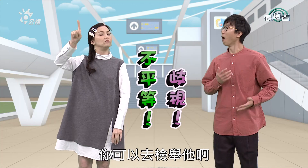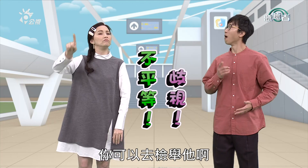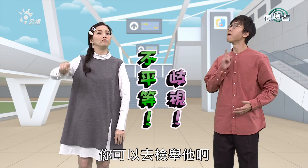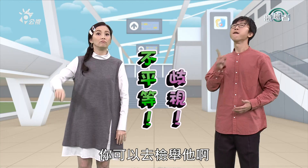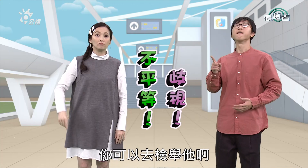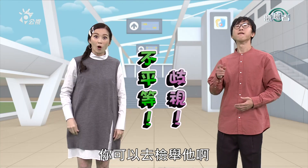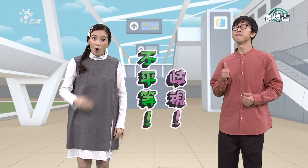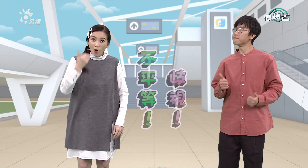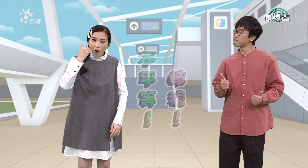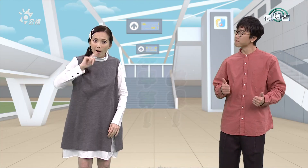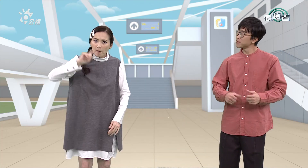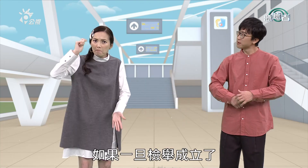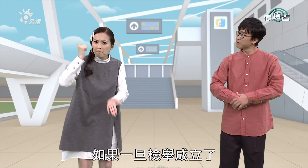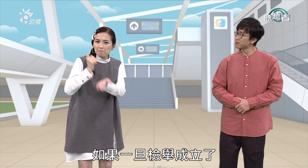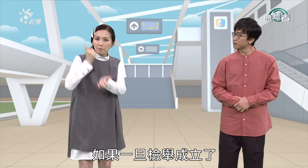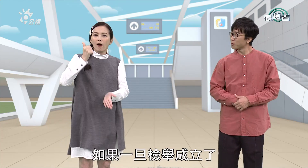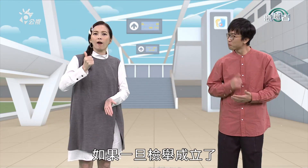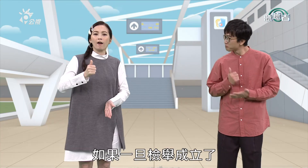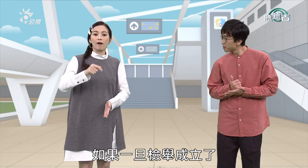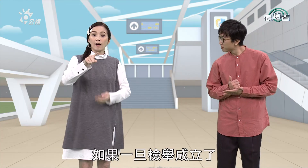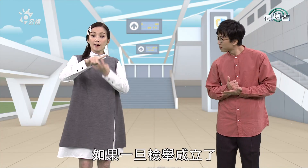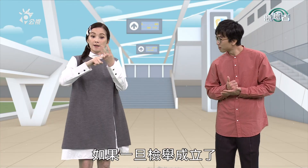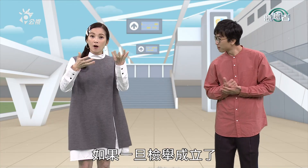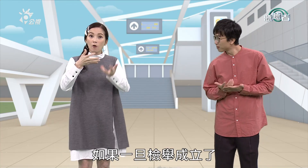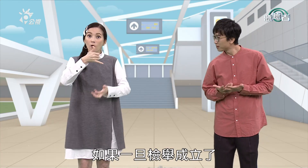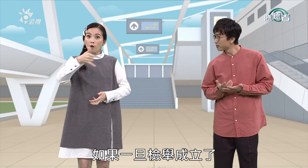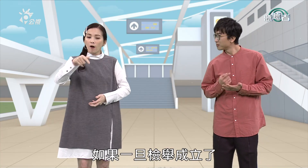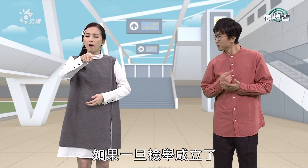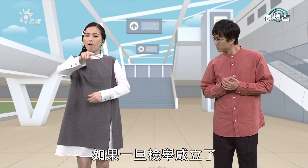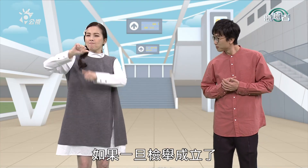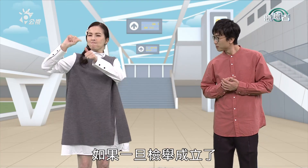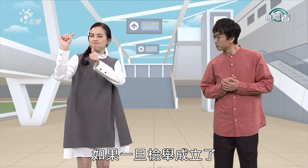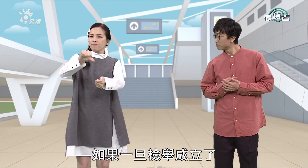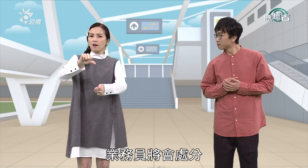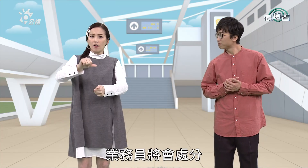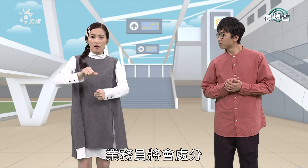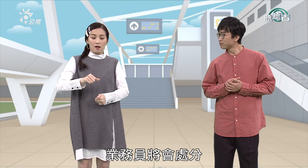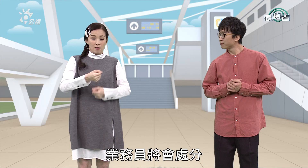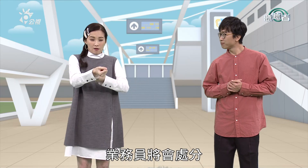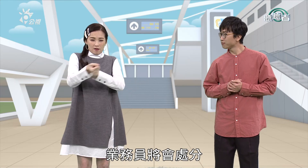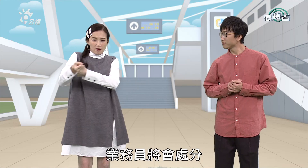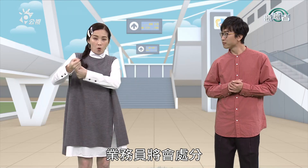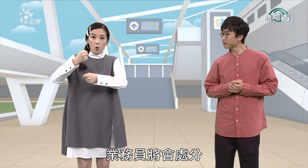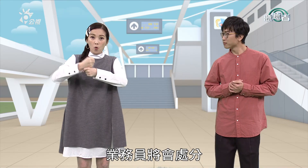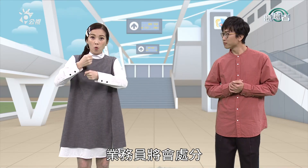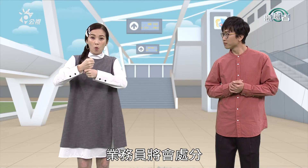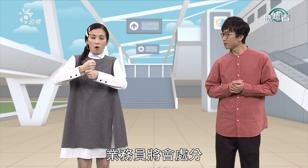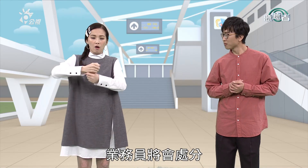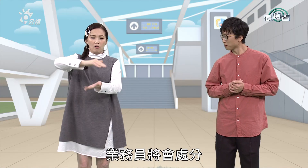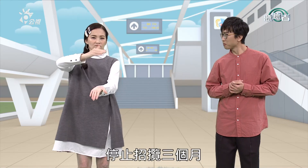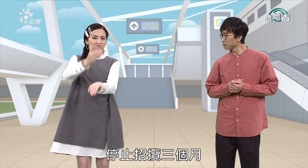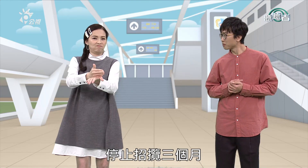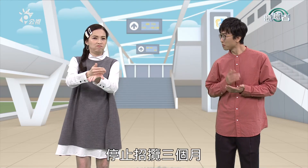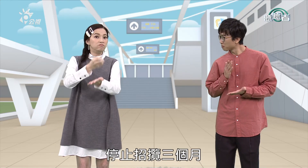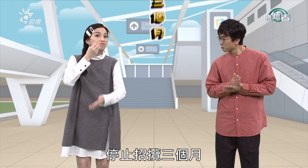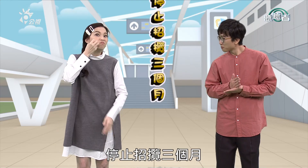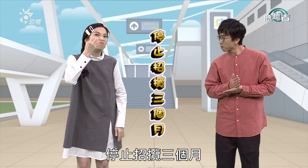呀。如果一旦检举成立了，业务员啊将会处分停止招